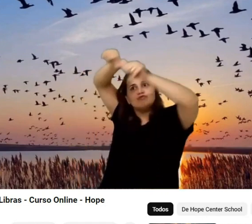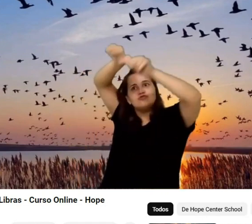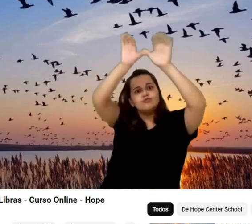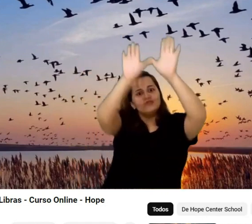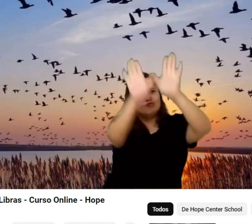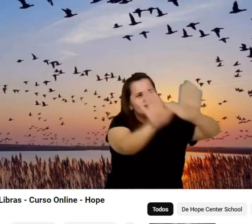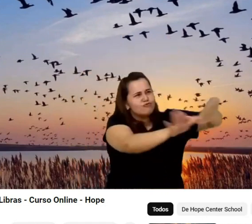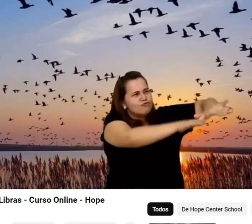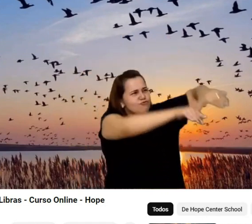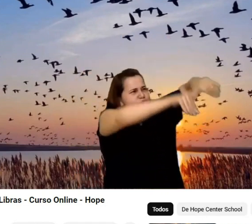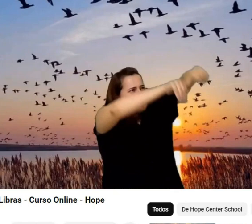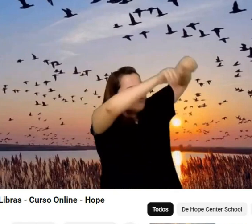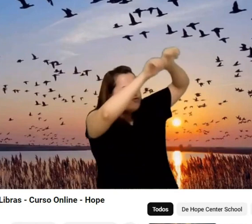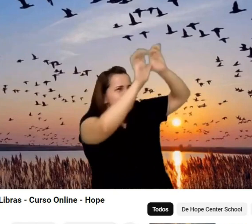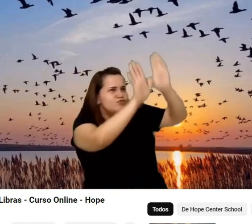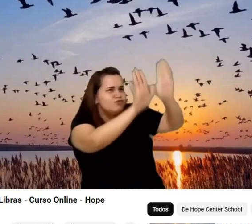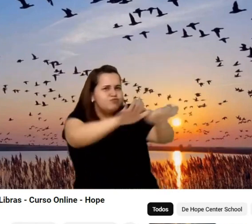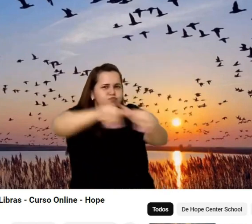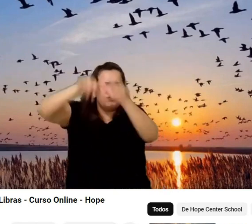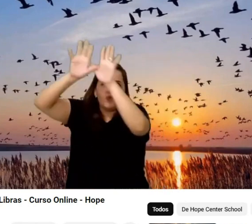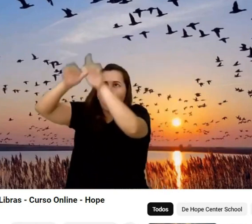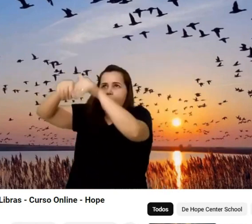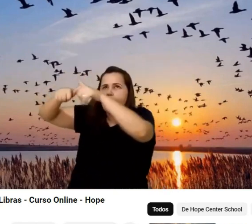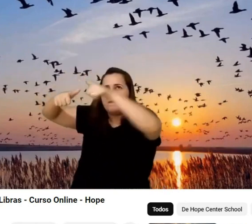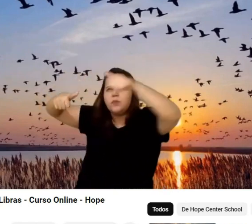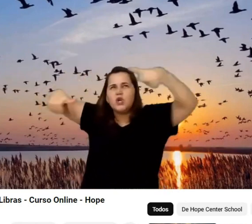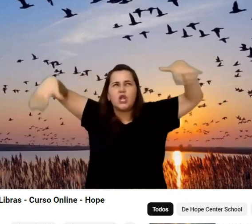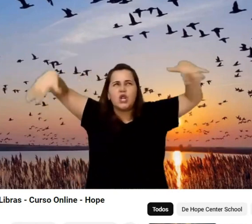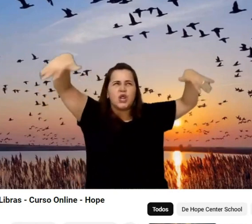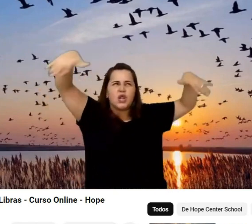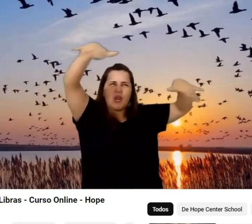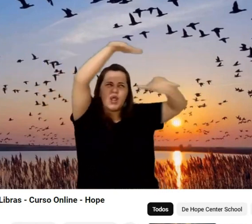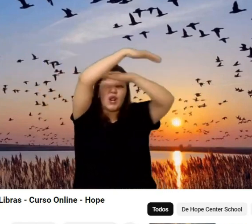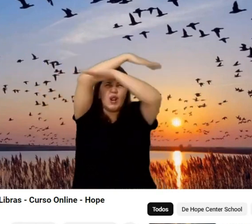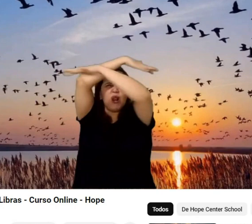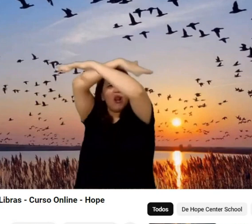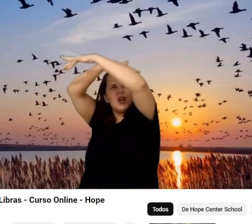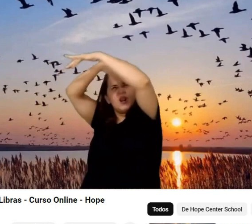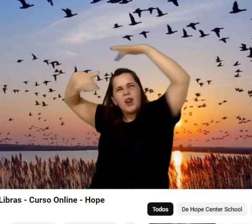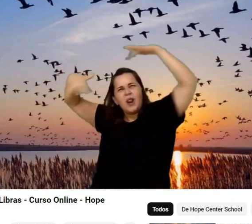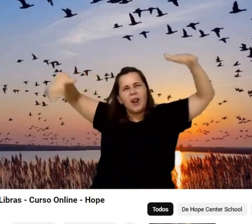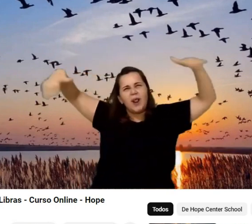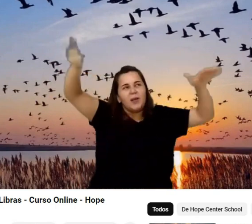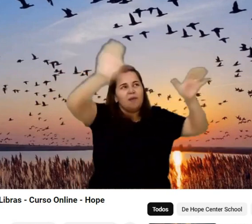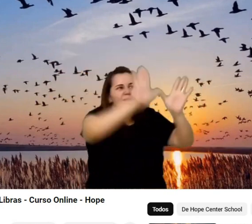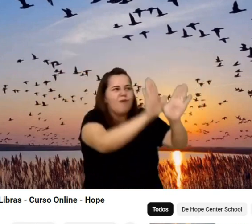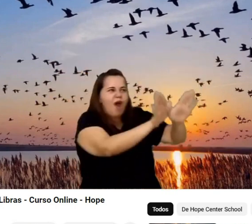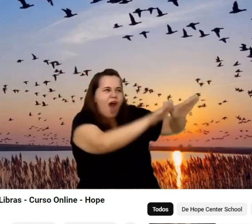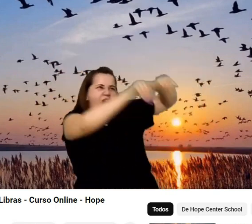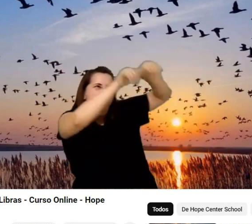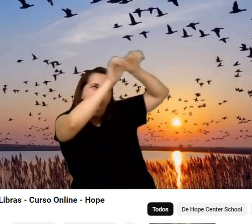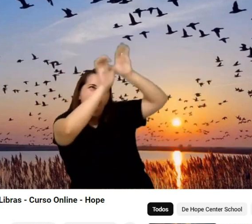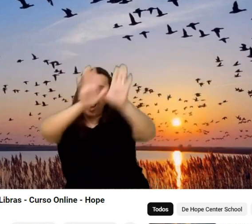as aves grandes, robustas, enchendo